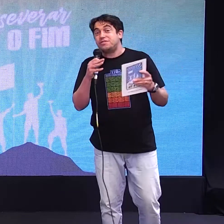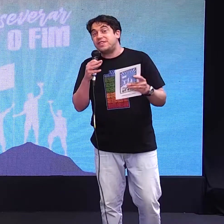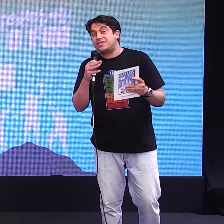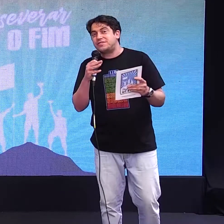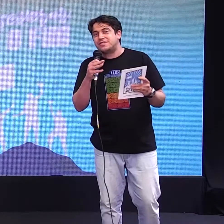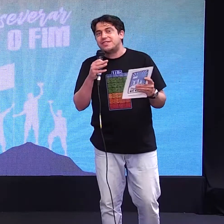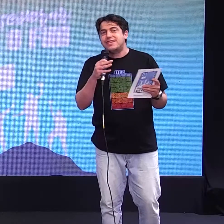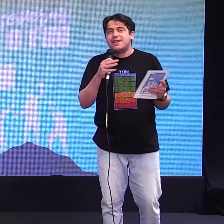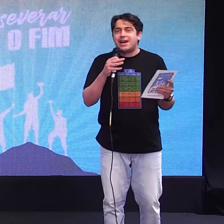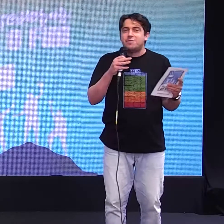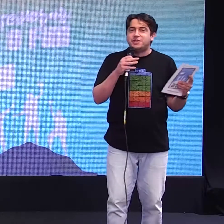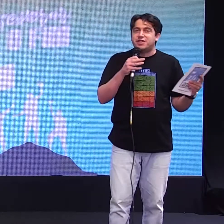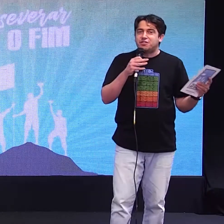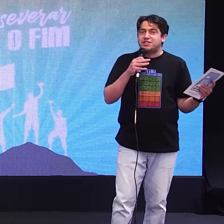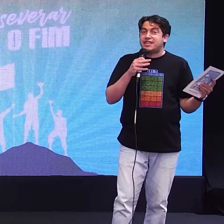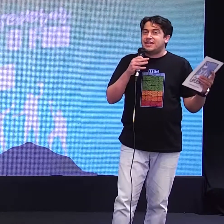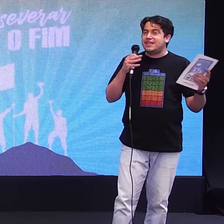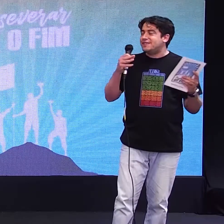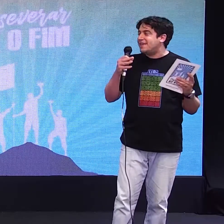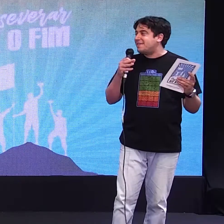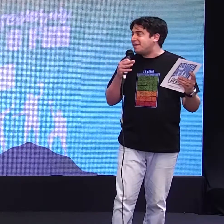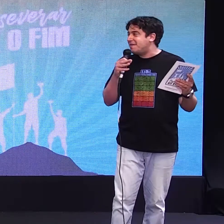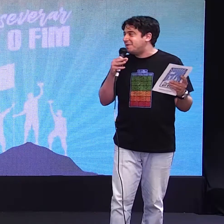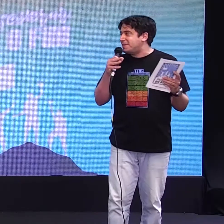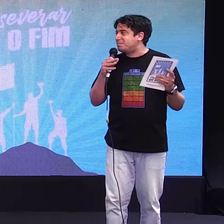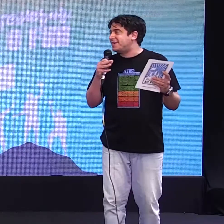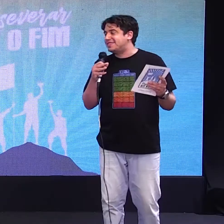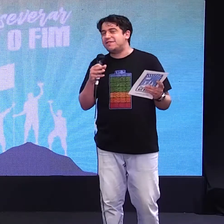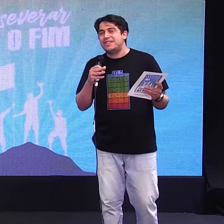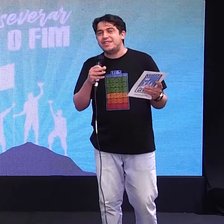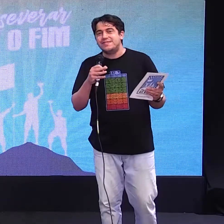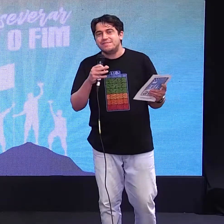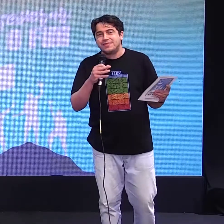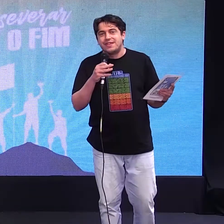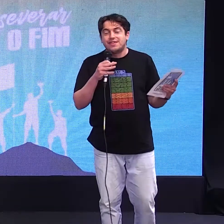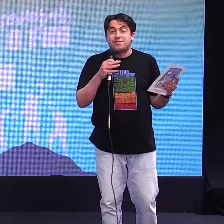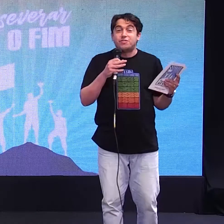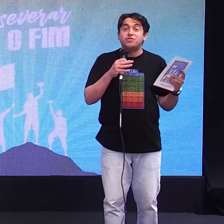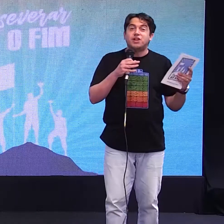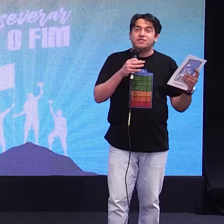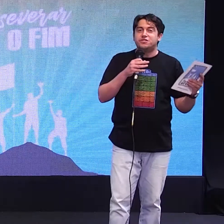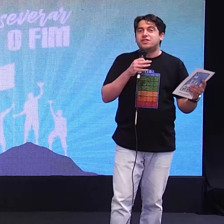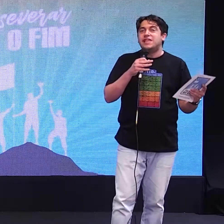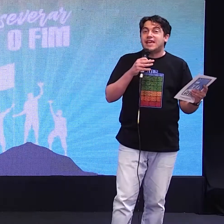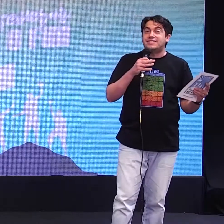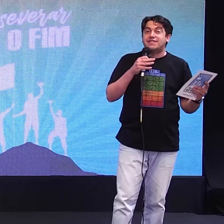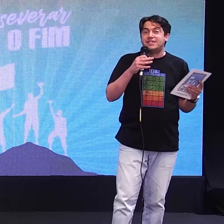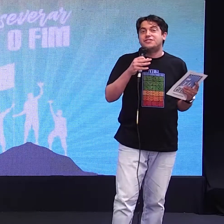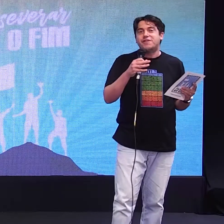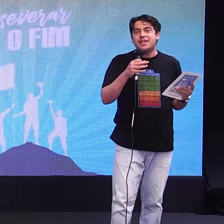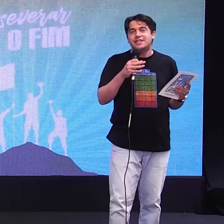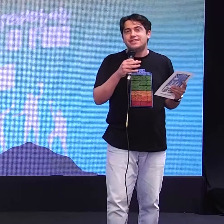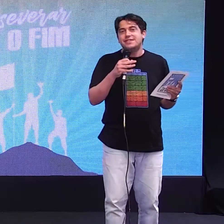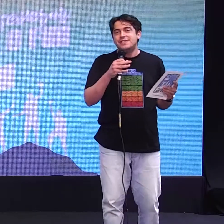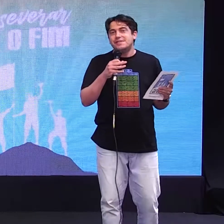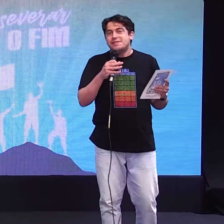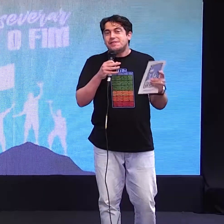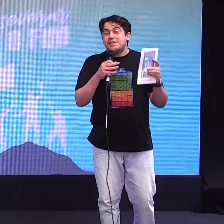160 ao 200. Aí o pessoal hoje, cadê, né, a minha participação ali? Foram alguns jovens do Nordeste, da